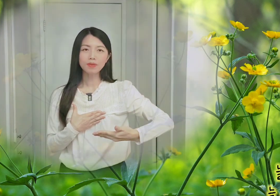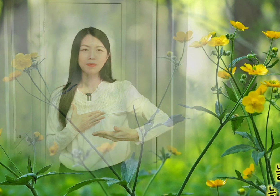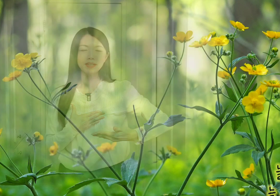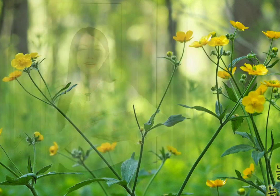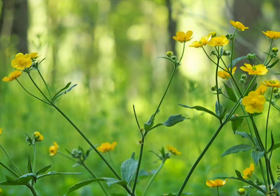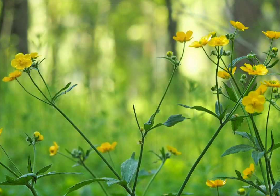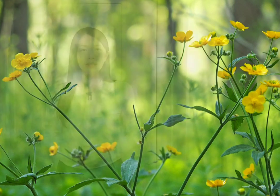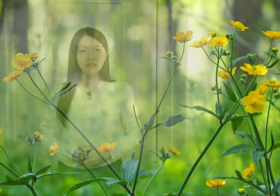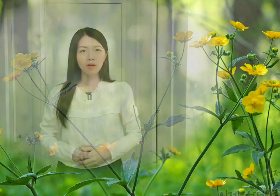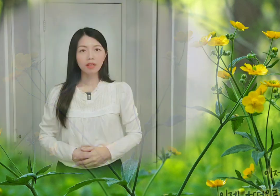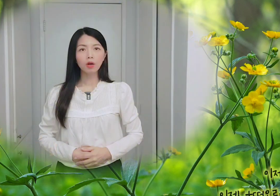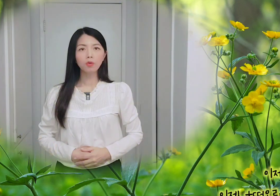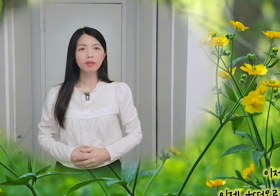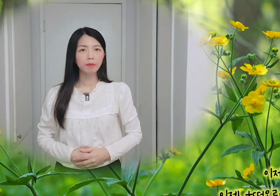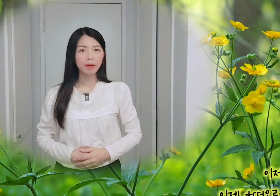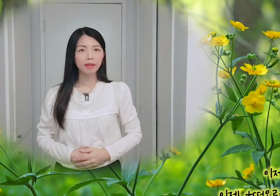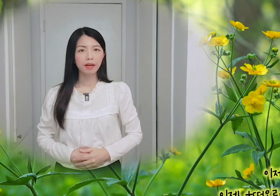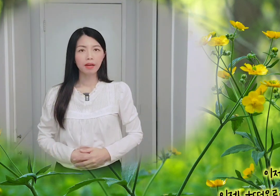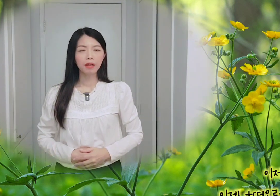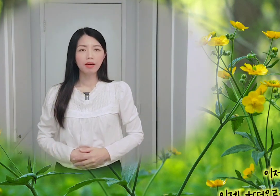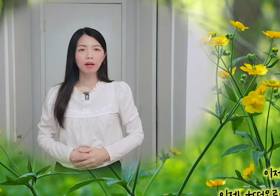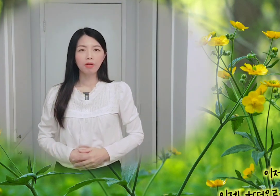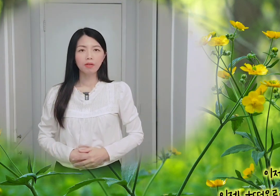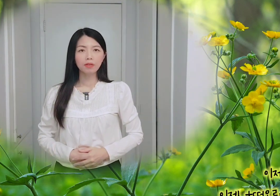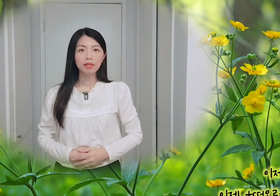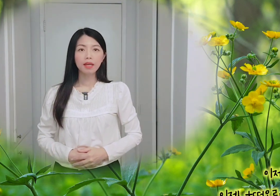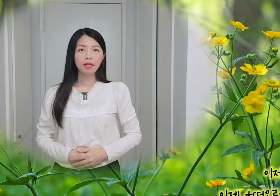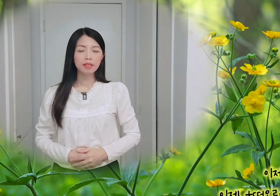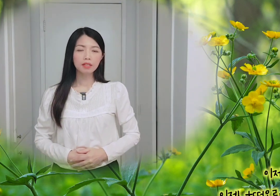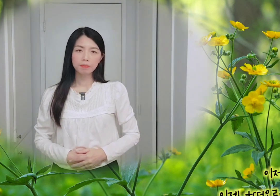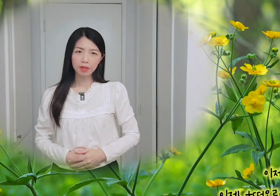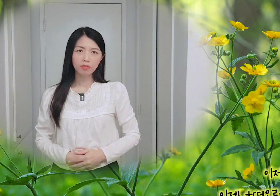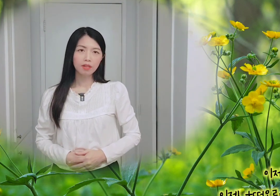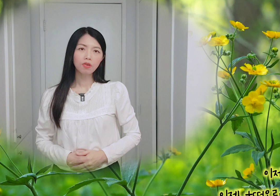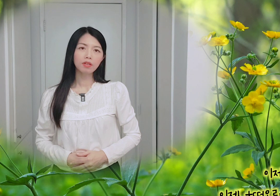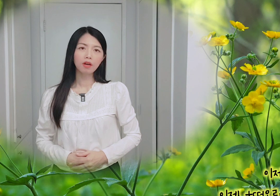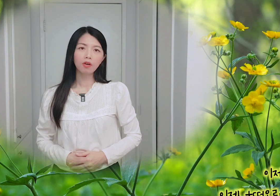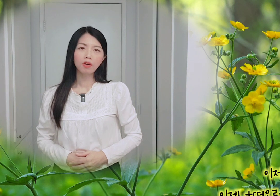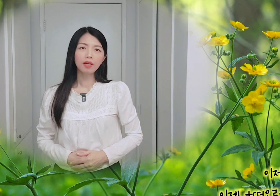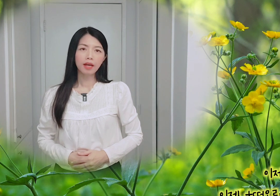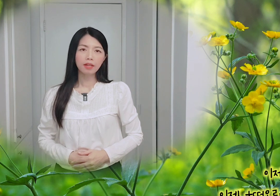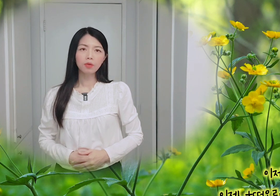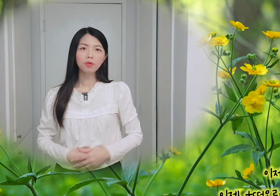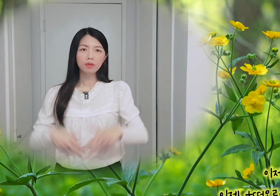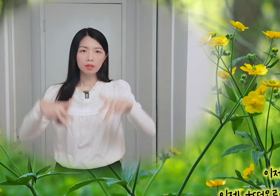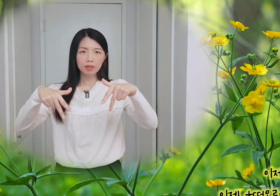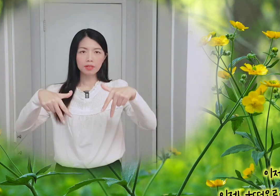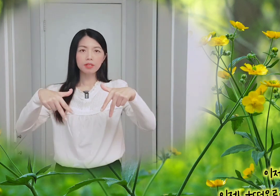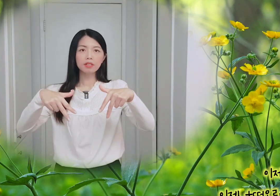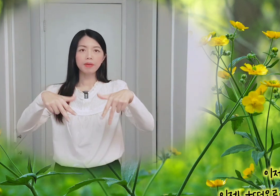질문소 해주시면 됩니다. 이제서야 떠오른 답 하나. 이제, 지금 이런 뜻의 수어는요.